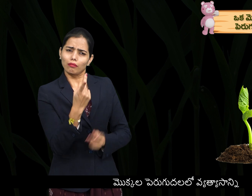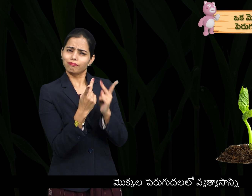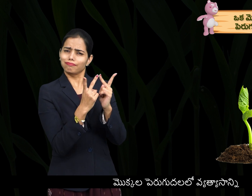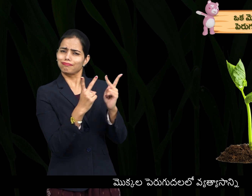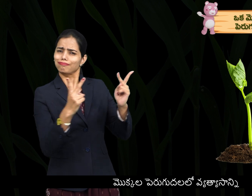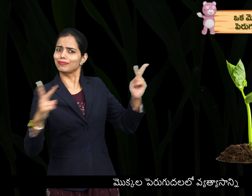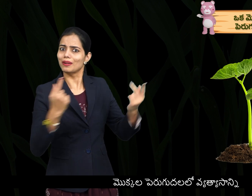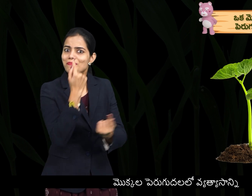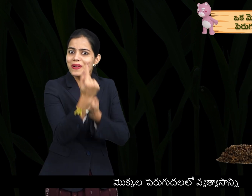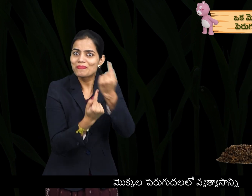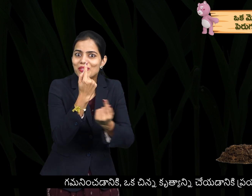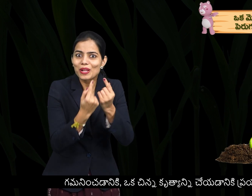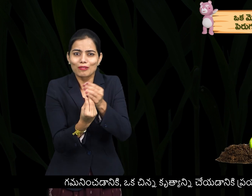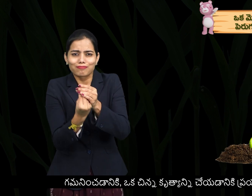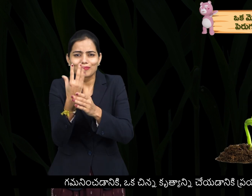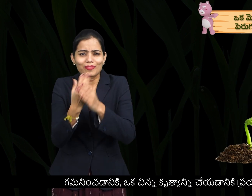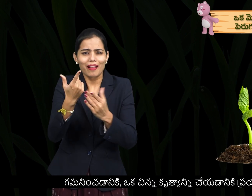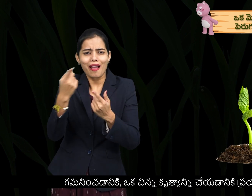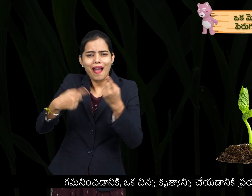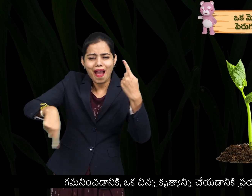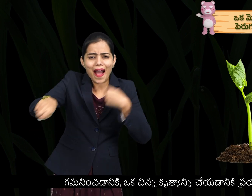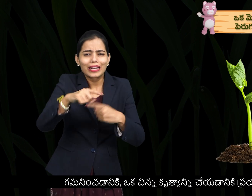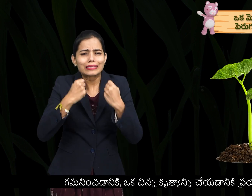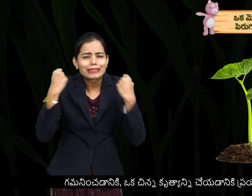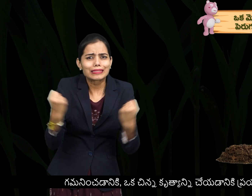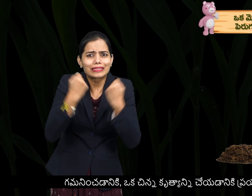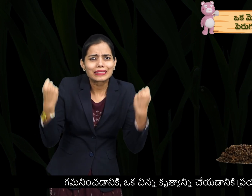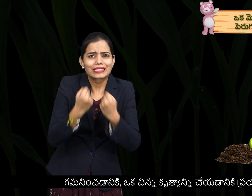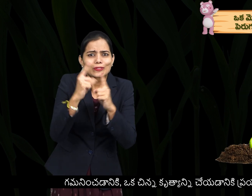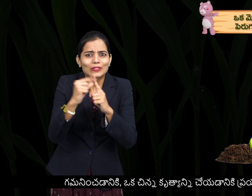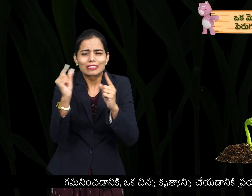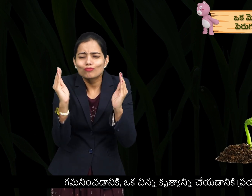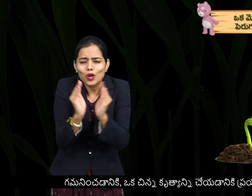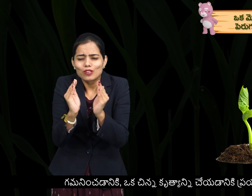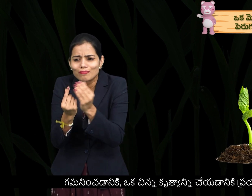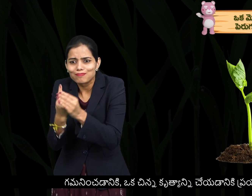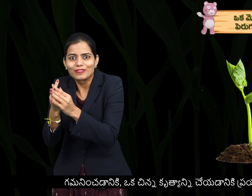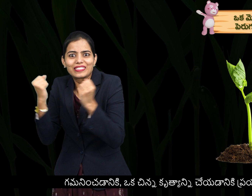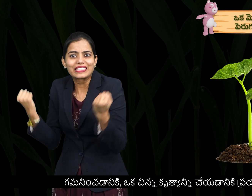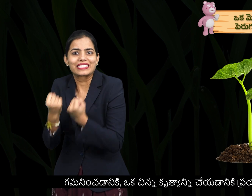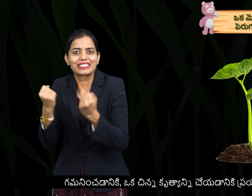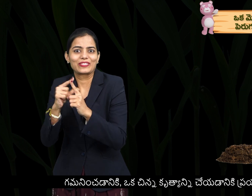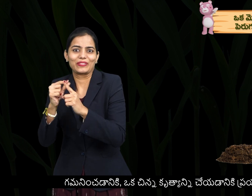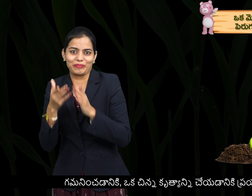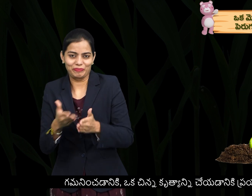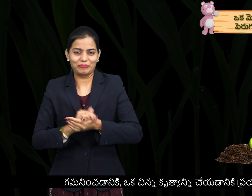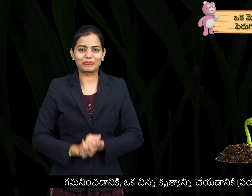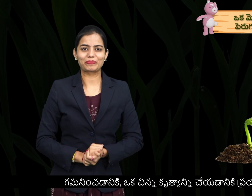మొక్కల పెరుగుదలలో వ్యత్యాసాన్ని గమనించడానికి ఒక చిన్న కృత్యాన్ని చేయడానికి ప్రయత్నిద్దాం.